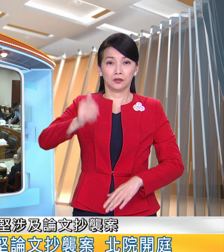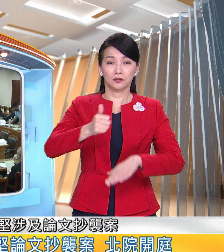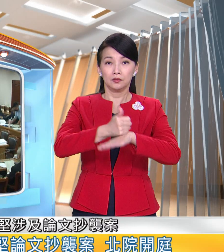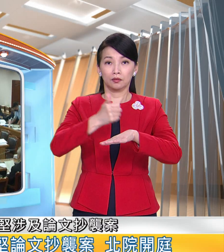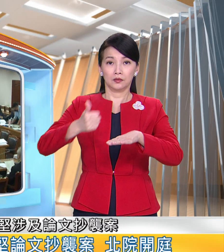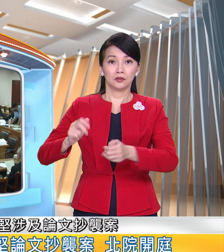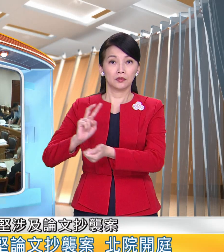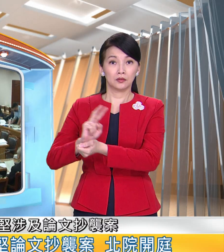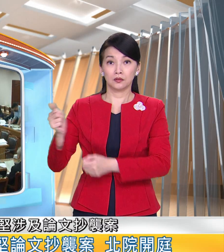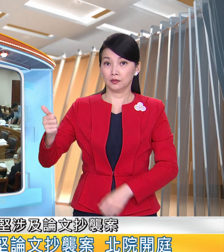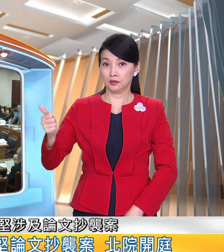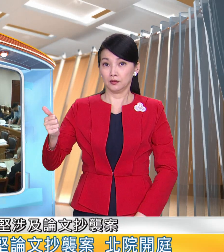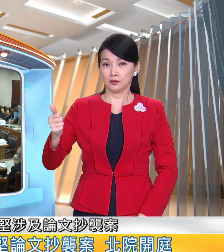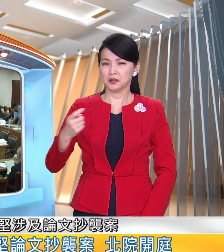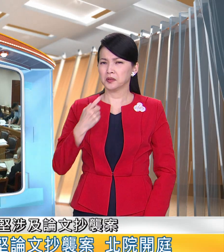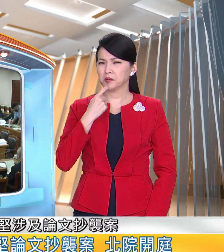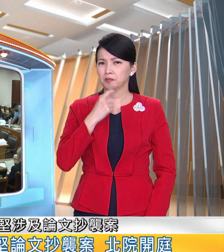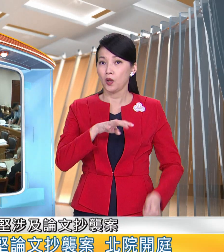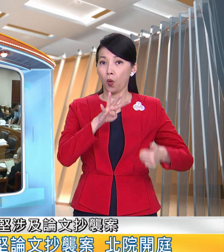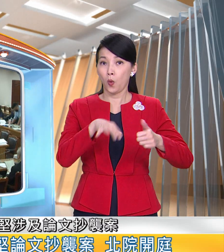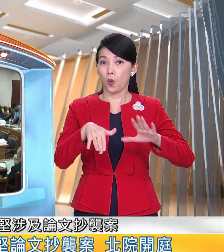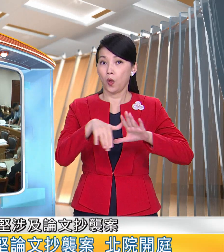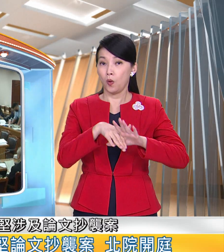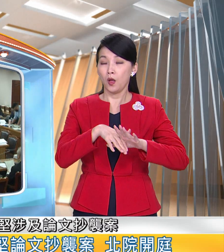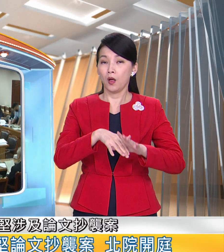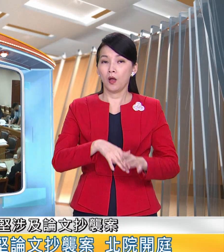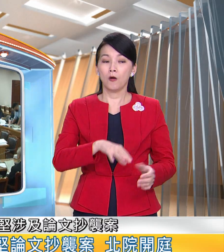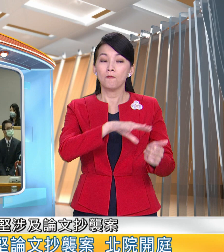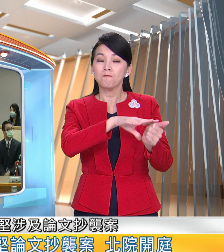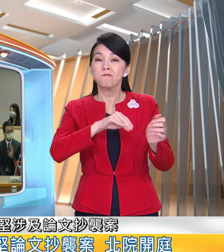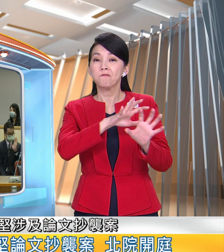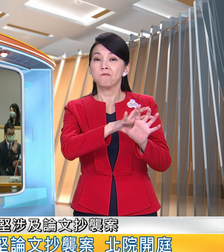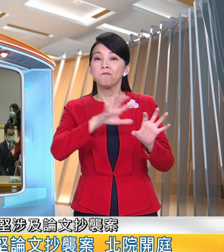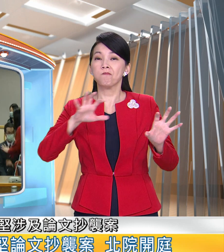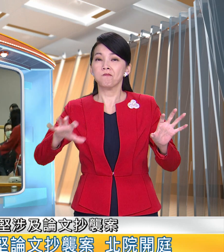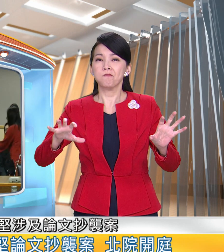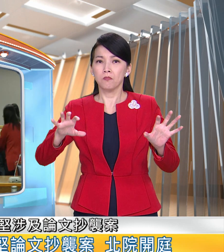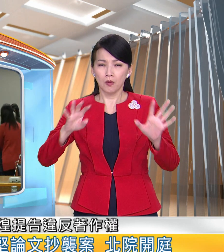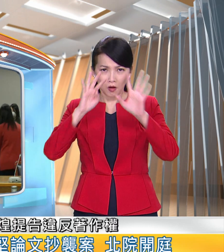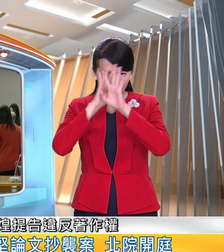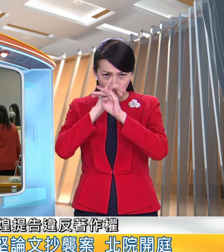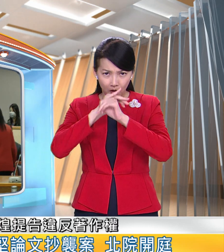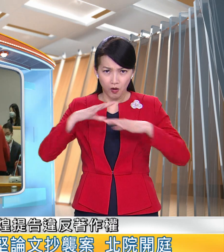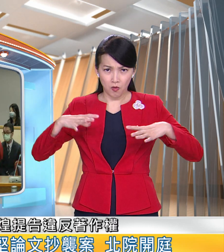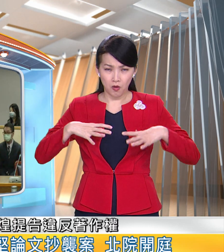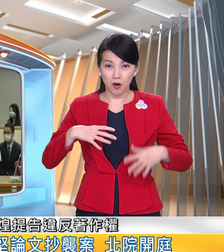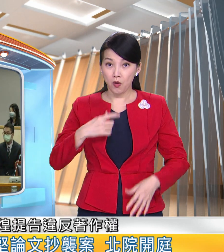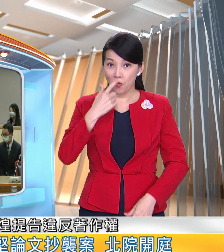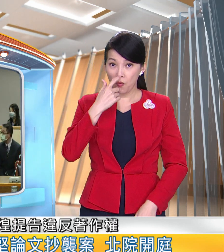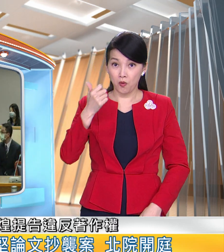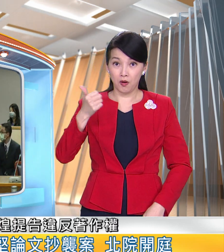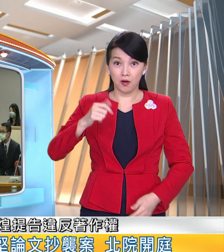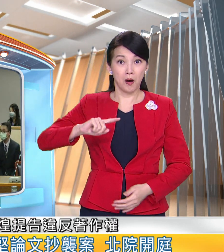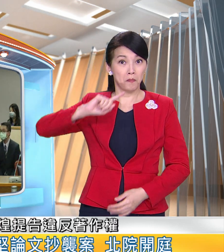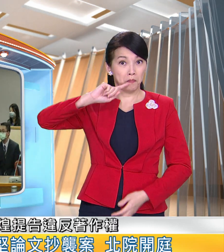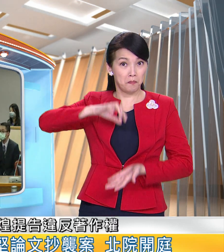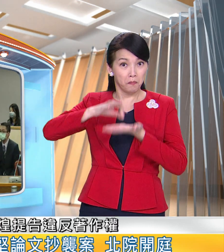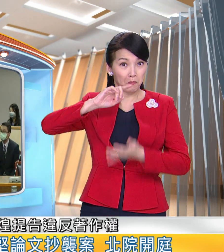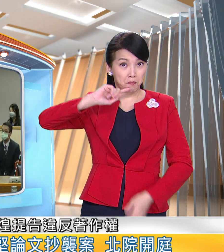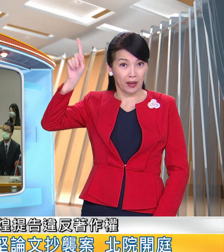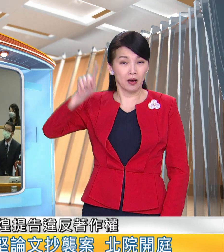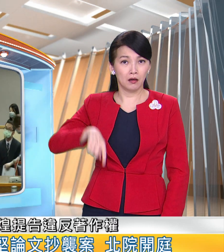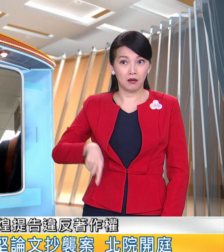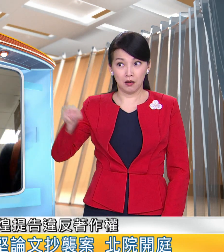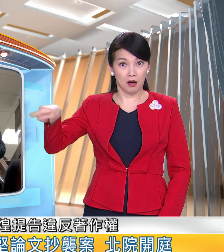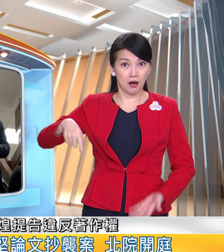前新竹市长林智坚涉及论文抄袭案，遭到检察官于正煌提